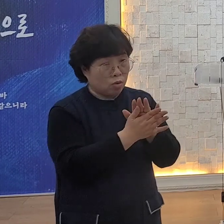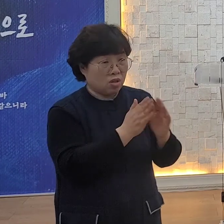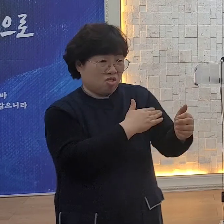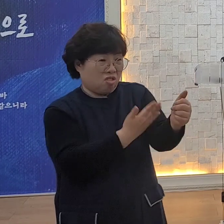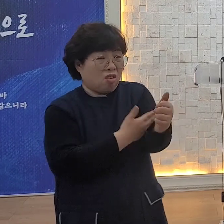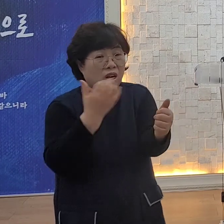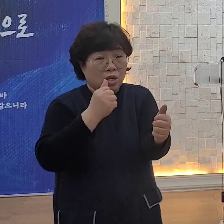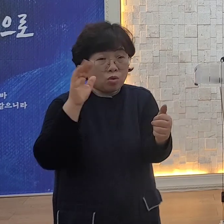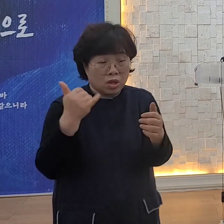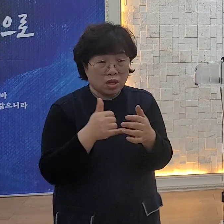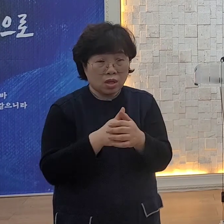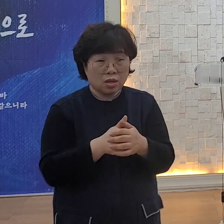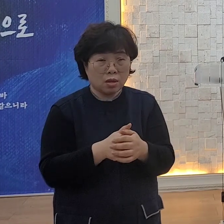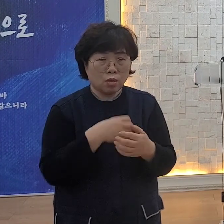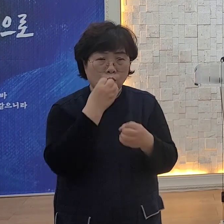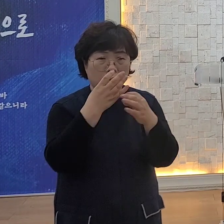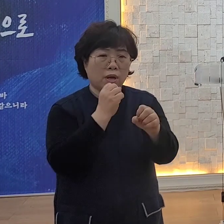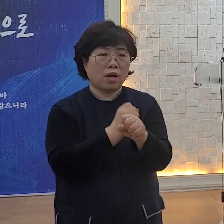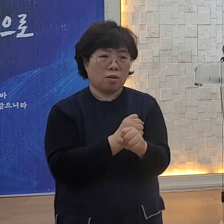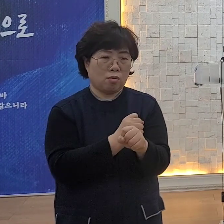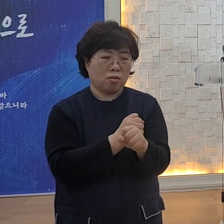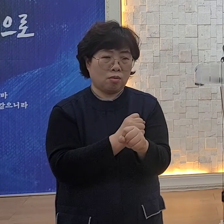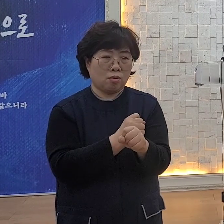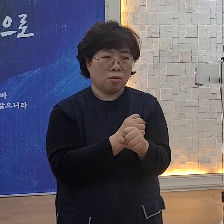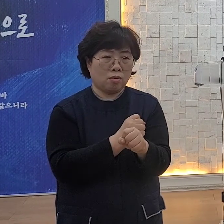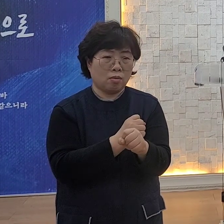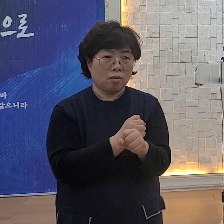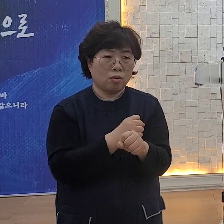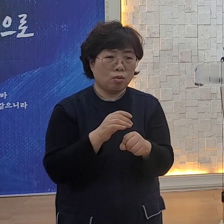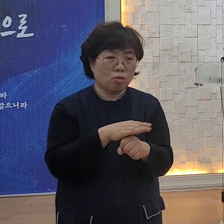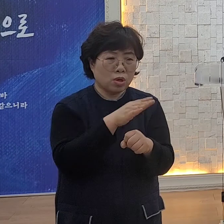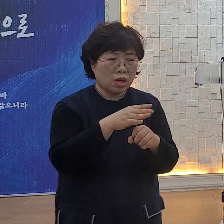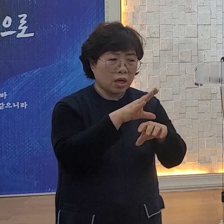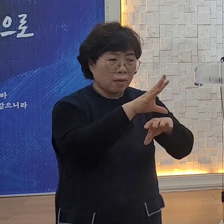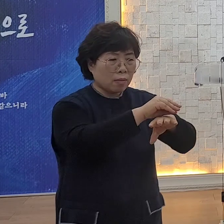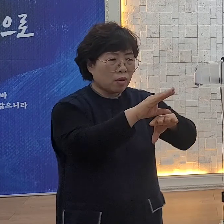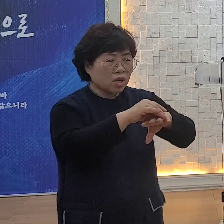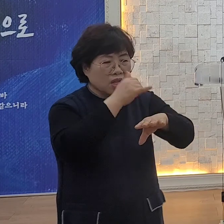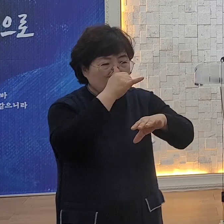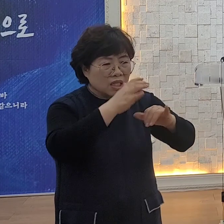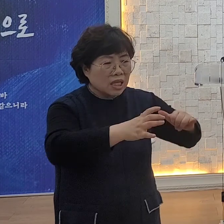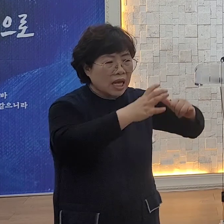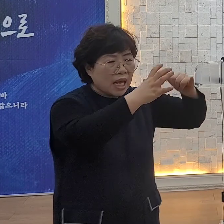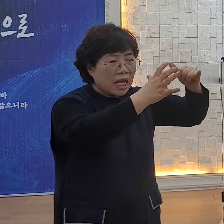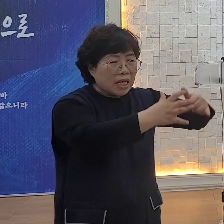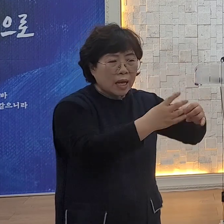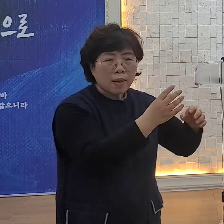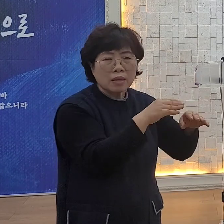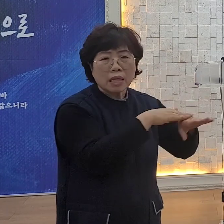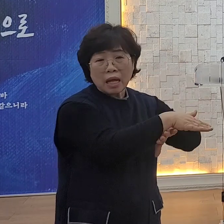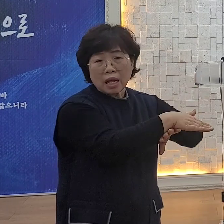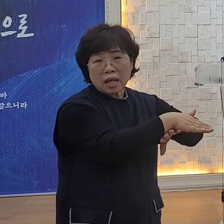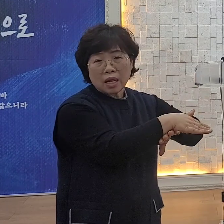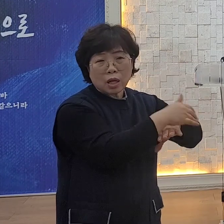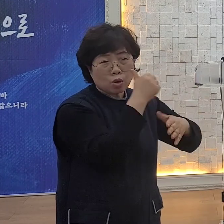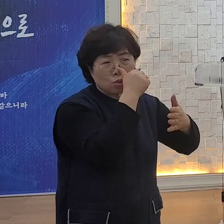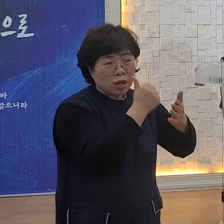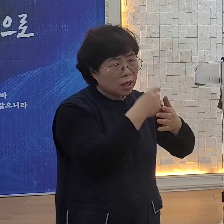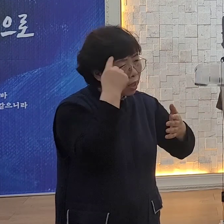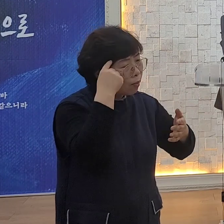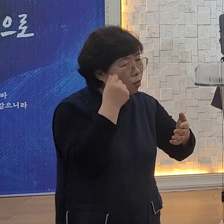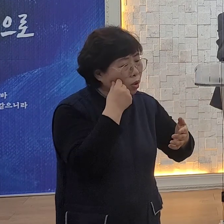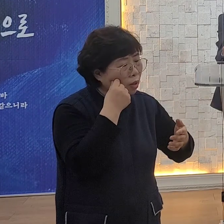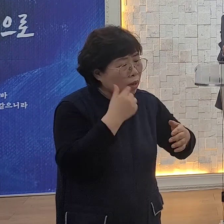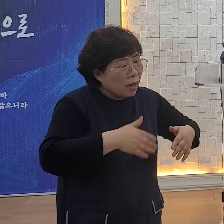사실을 고백하면서, 우리가 물들어 있던 이 세상의 영리, 나도 모르게 별로 죄도 아닌 것처럼